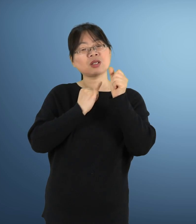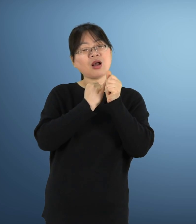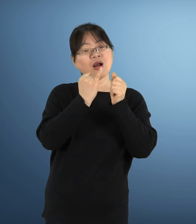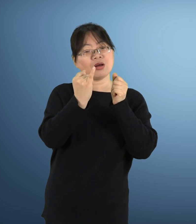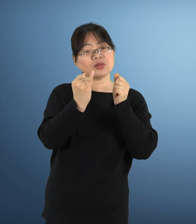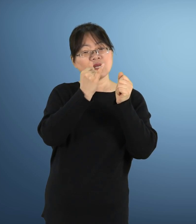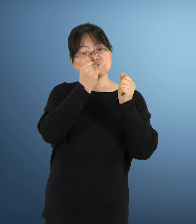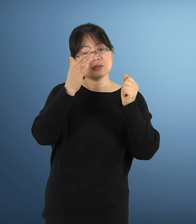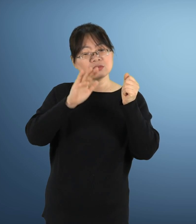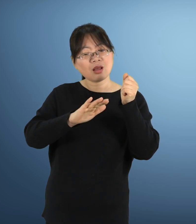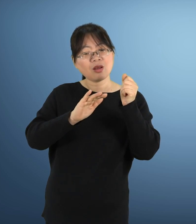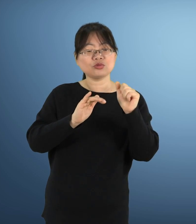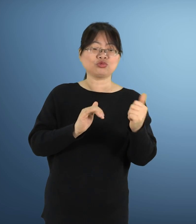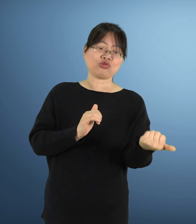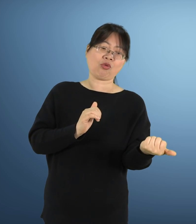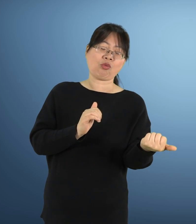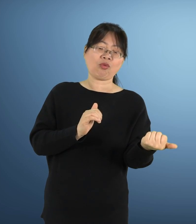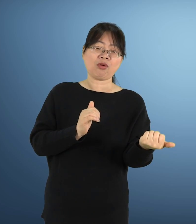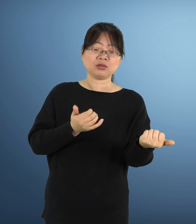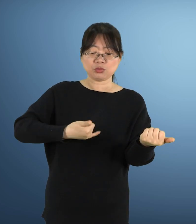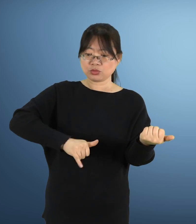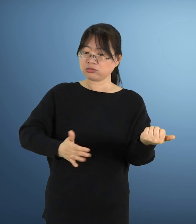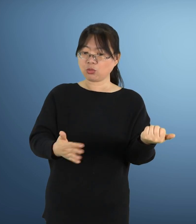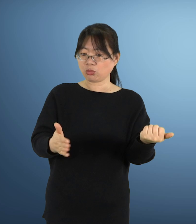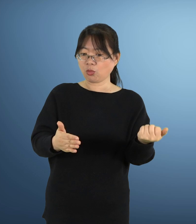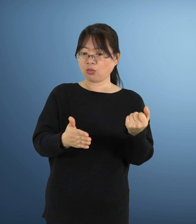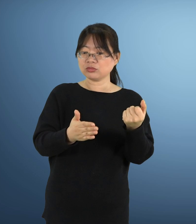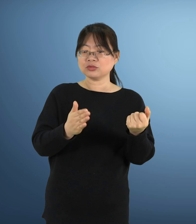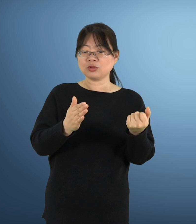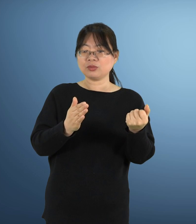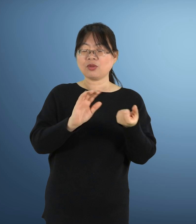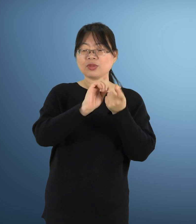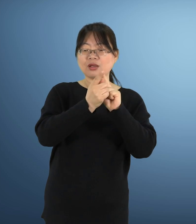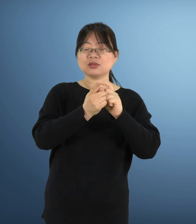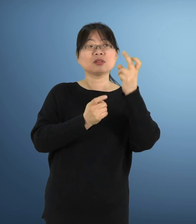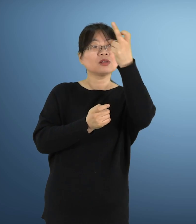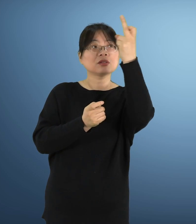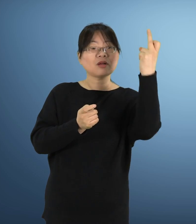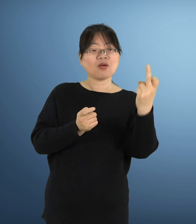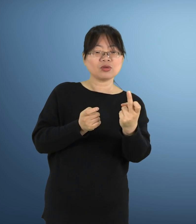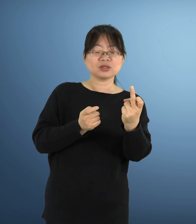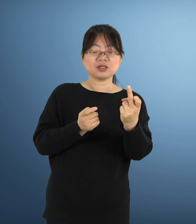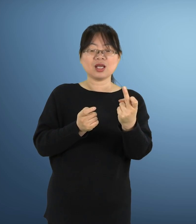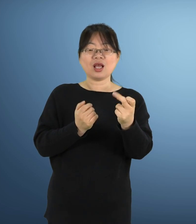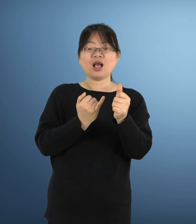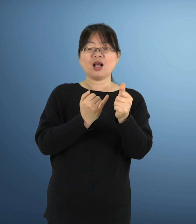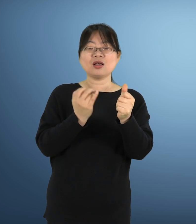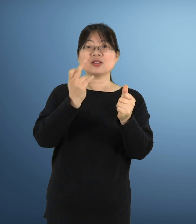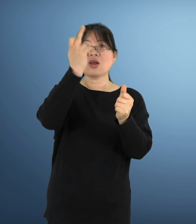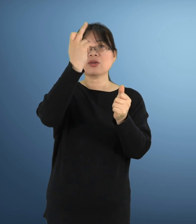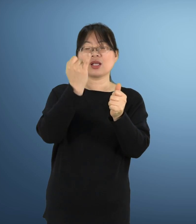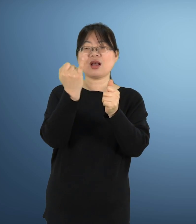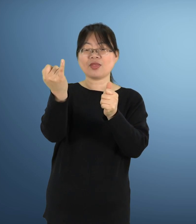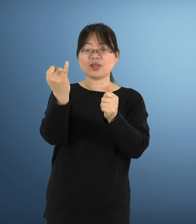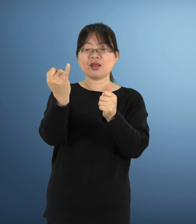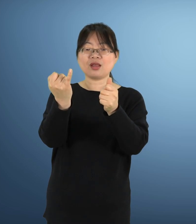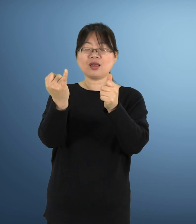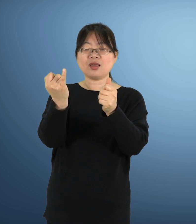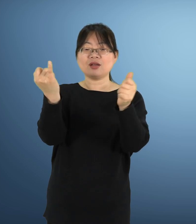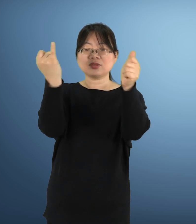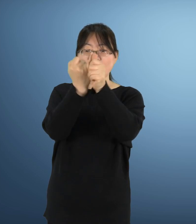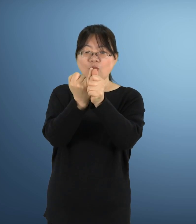자식이 없이 죽으면 그 동생이 그 아내를 취하여 형을 위하여 상속자를 세울지니라 하였나이다.